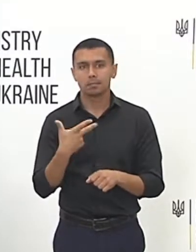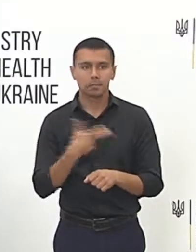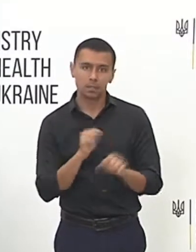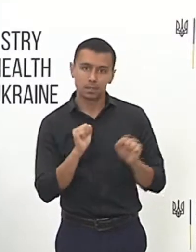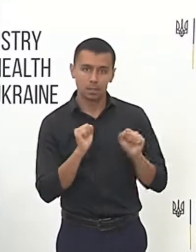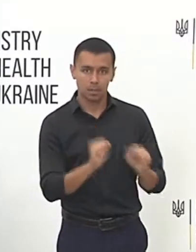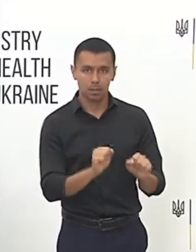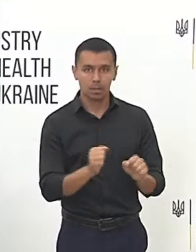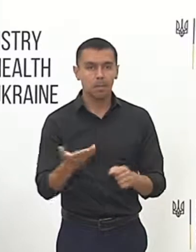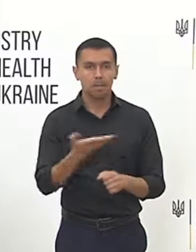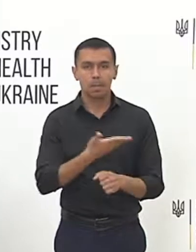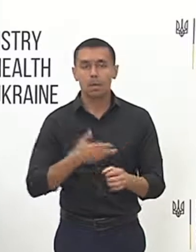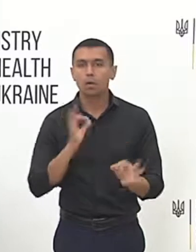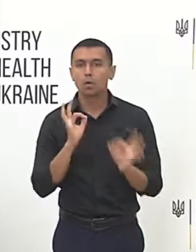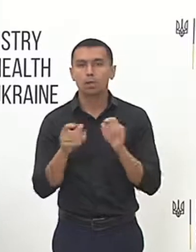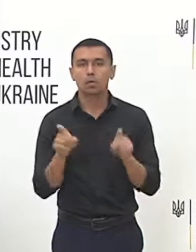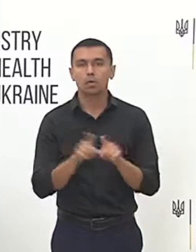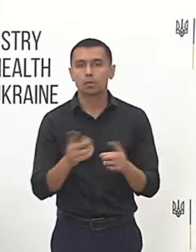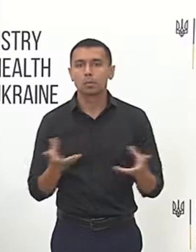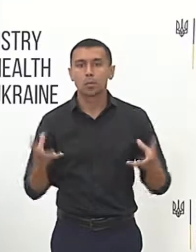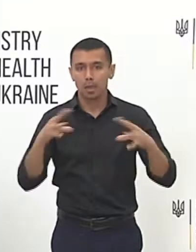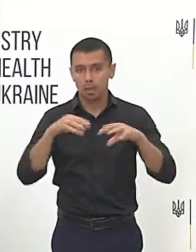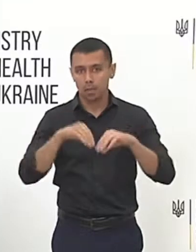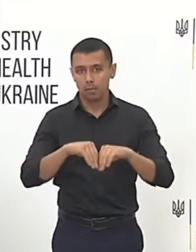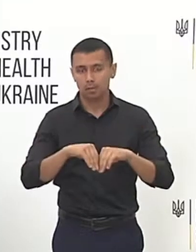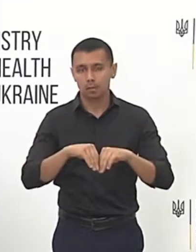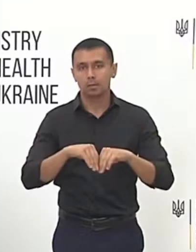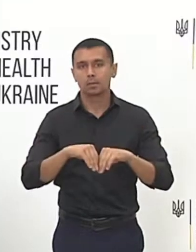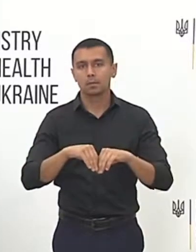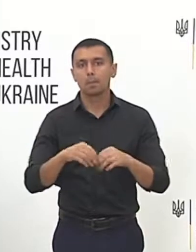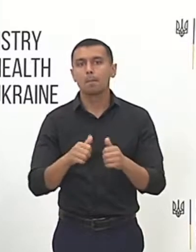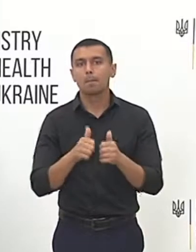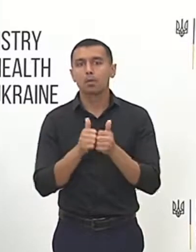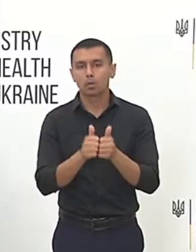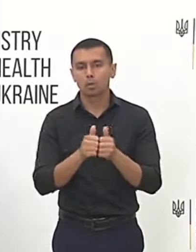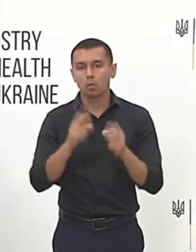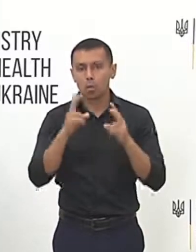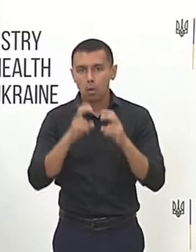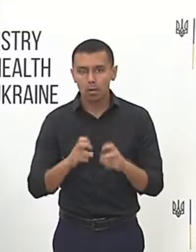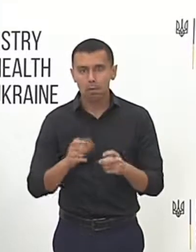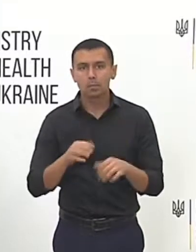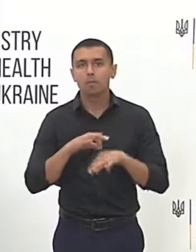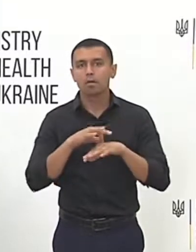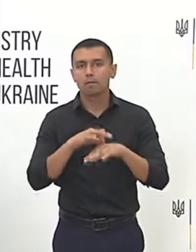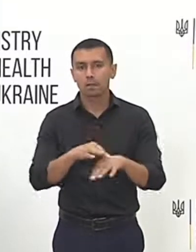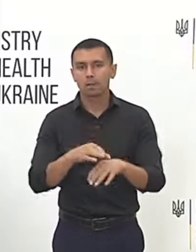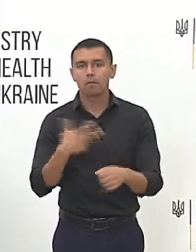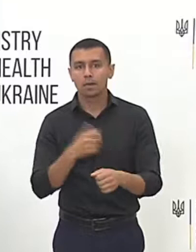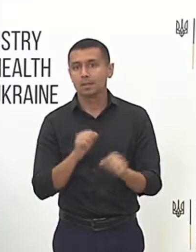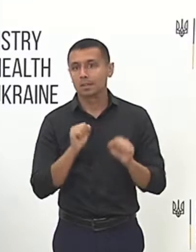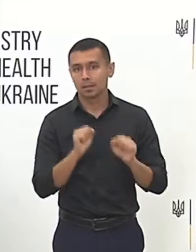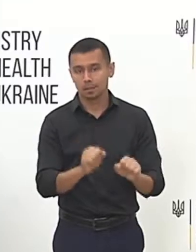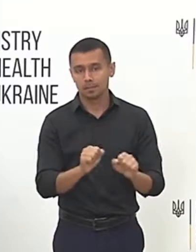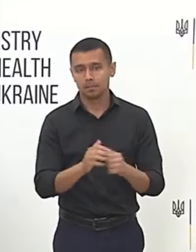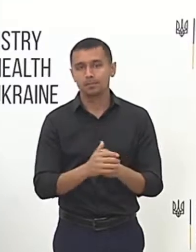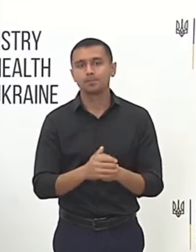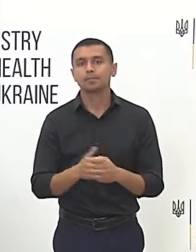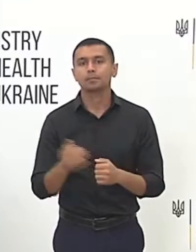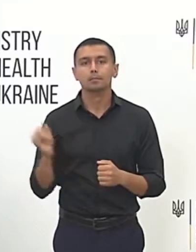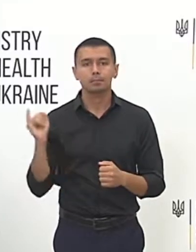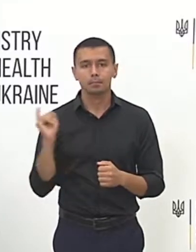щеплення. Ми рекомендуємо також поєднувати патронажні огляди, медичні огляди з проведенням вакцинальної сесії.